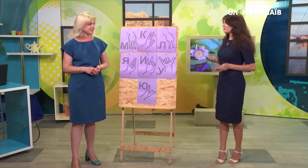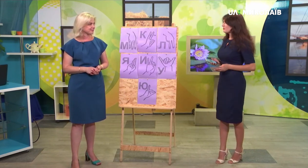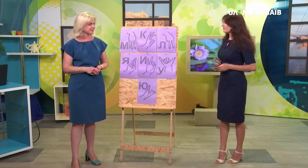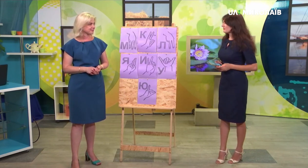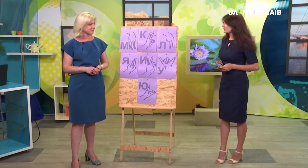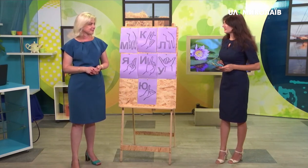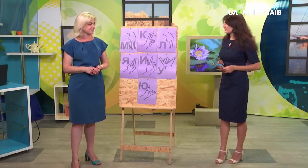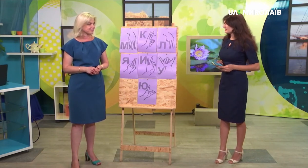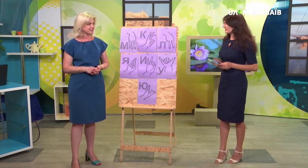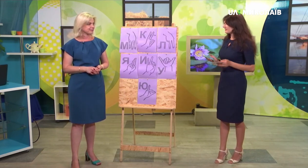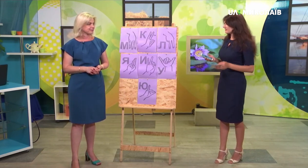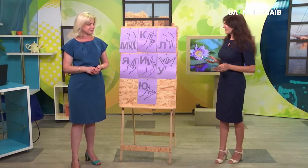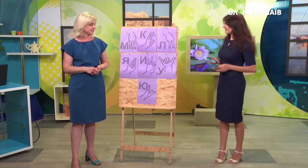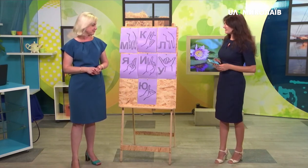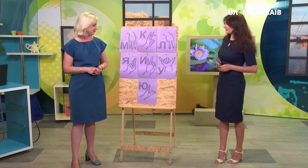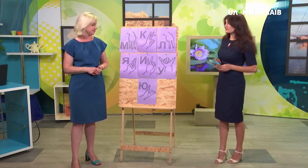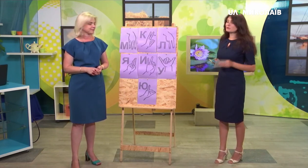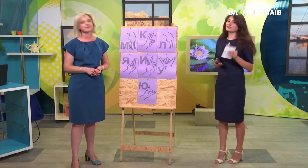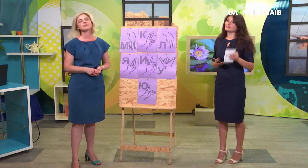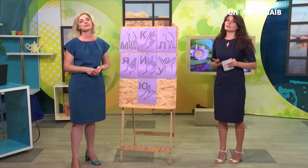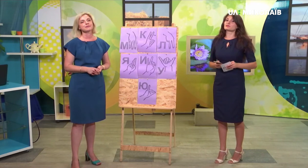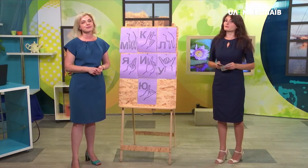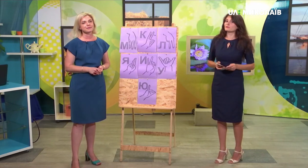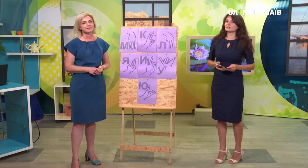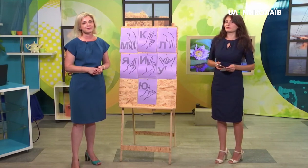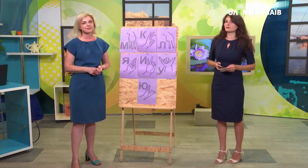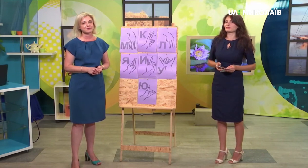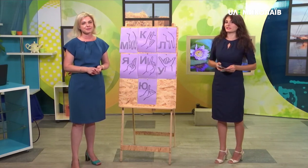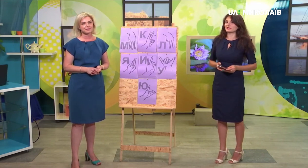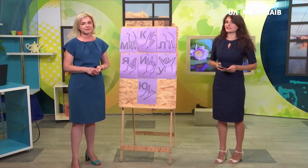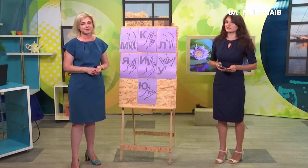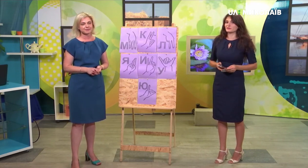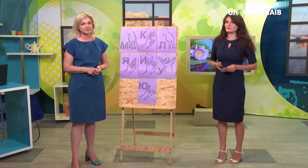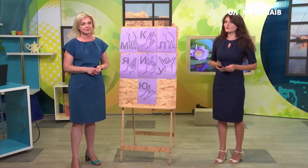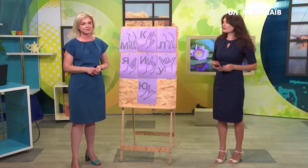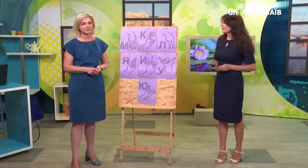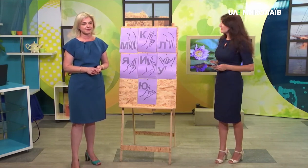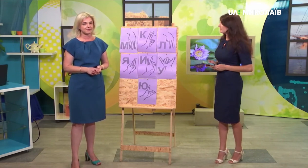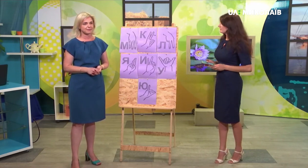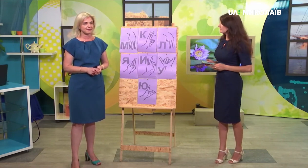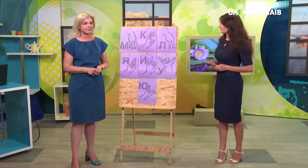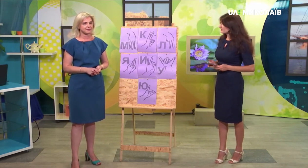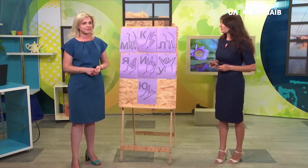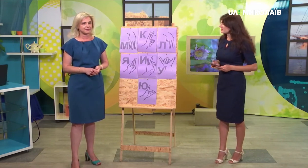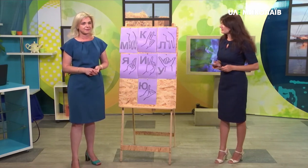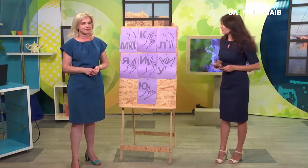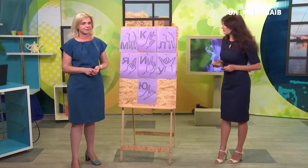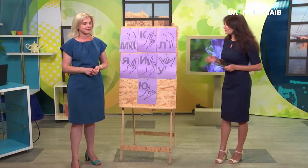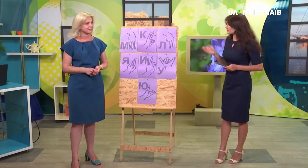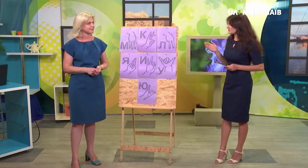мову, вивчали, власне, як вітатися, розповіли вам, чому потрібно вивчати жестову мову, вивчили нову порцію